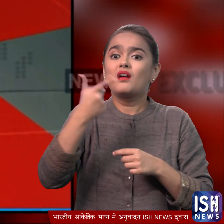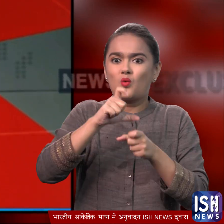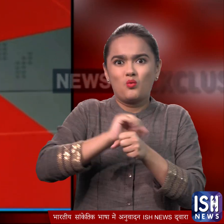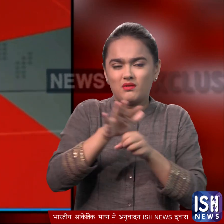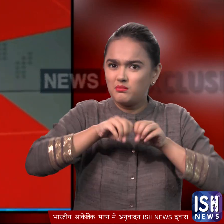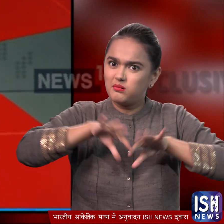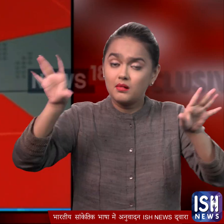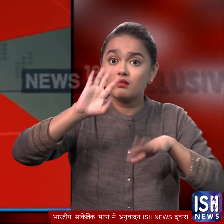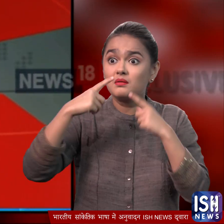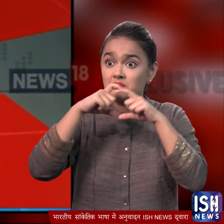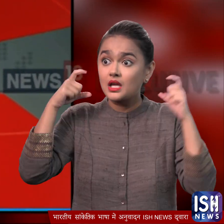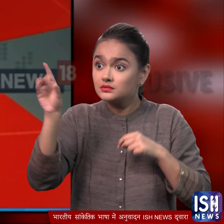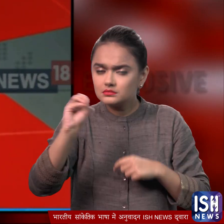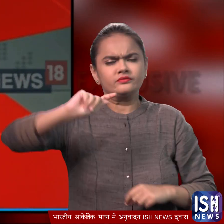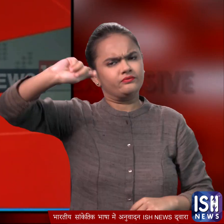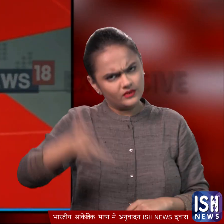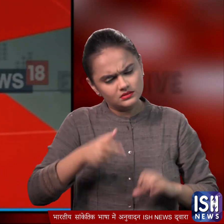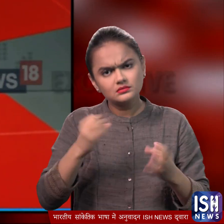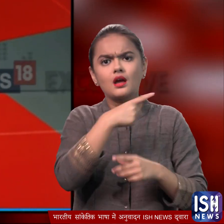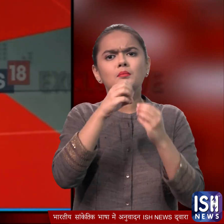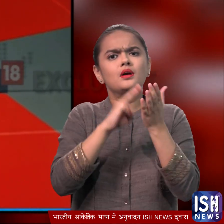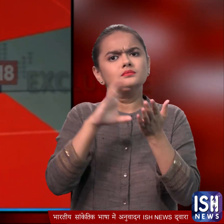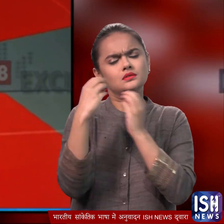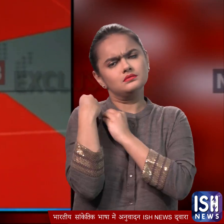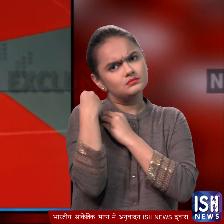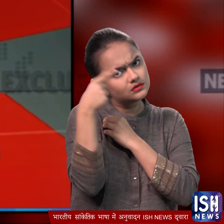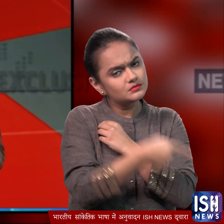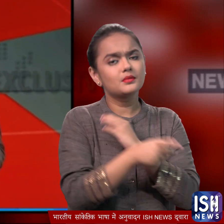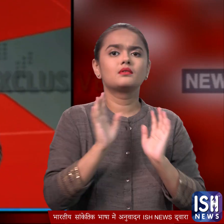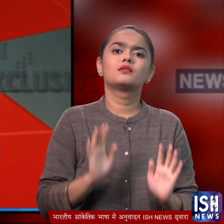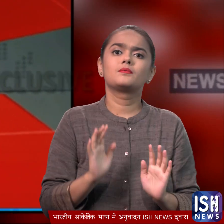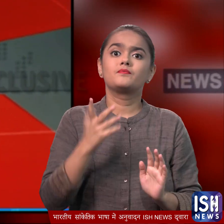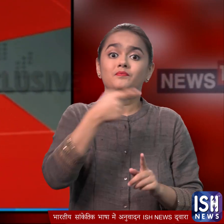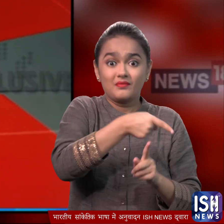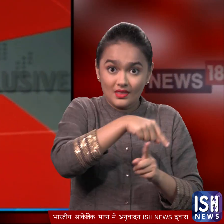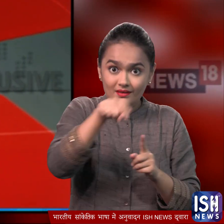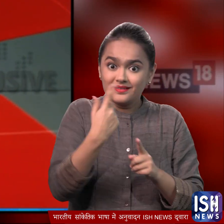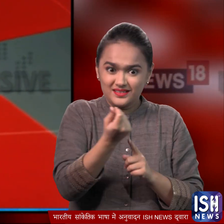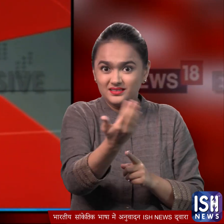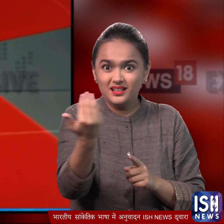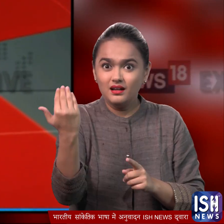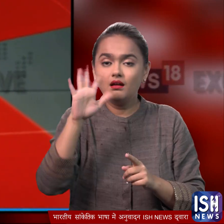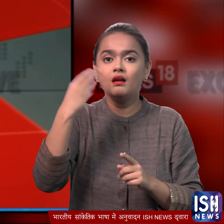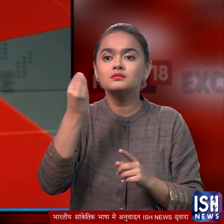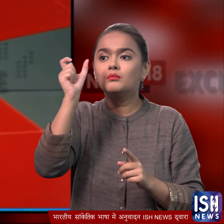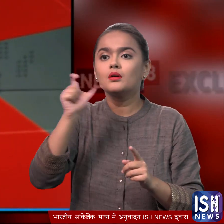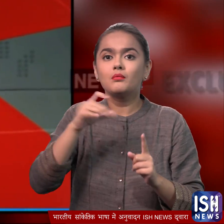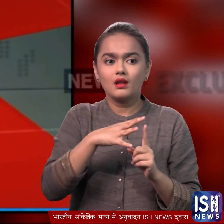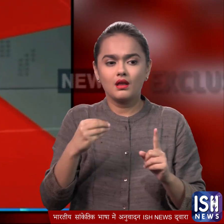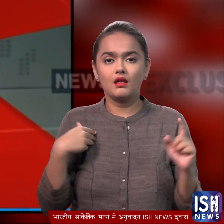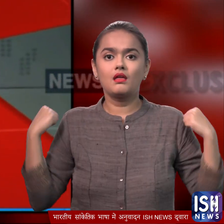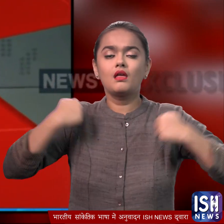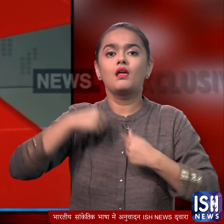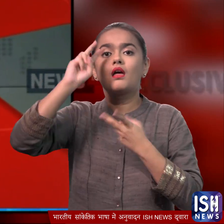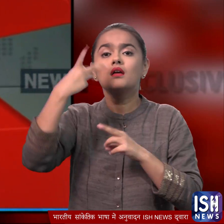महामारी के बाद मास्क न पहनने वालों से जुर्माना वसूलने की ड्यूटी भी बीएमसी के मार्शल ही करार, जिनकी आड़ में वसूली करने वाले गिरोह